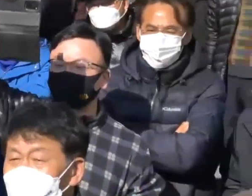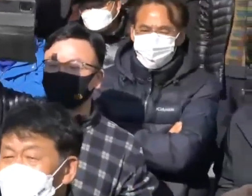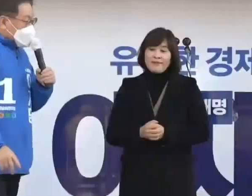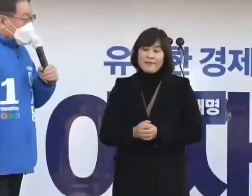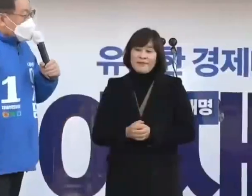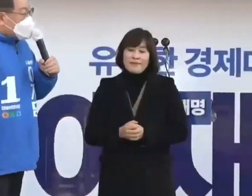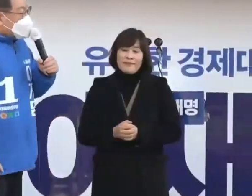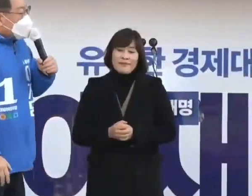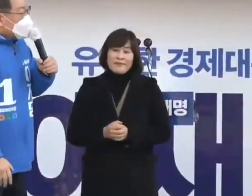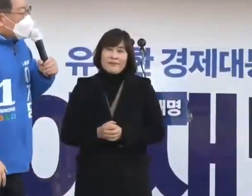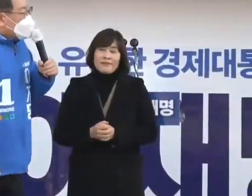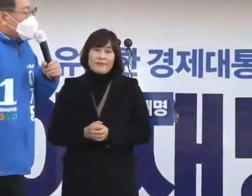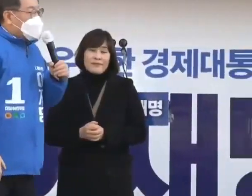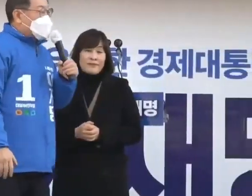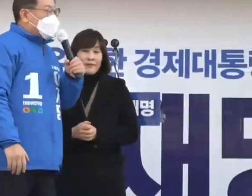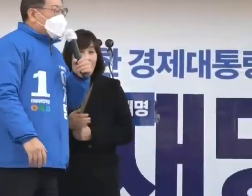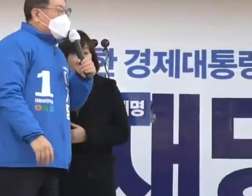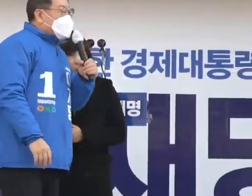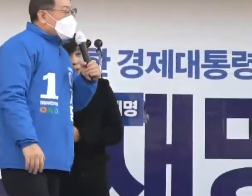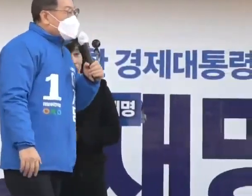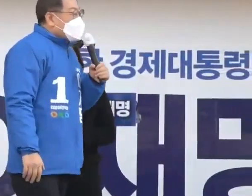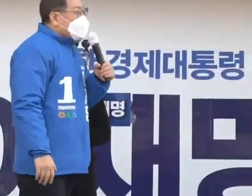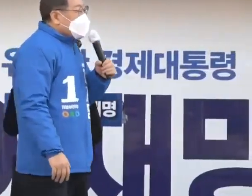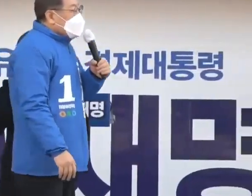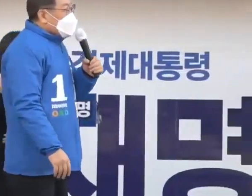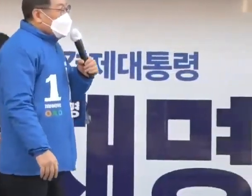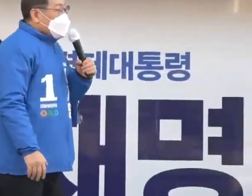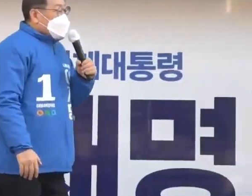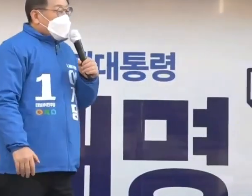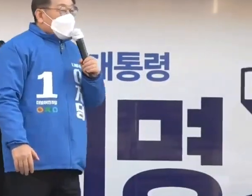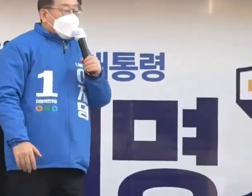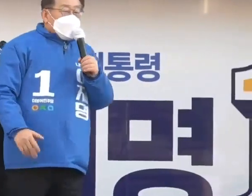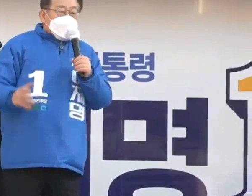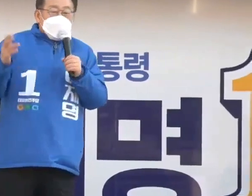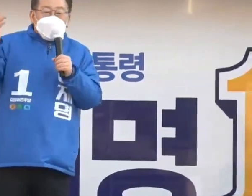여러분, 불가능할 것 같지요?